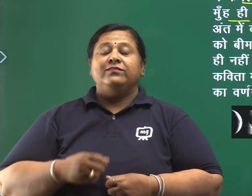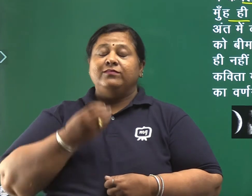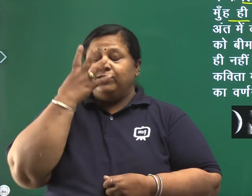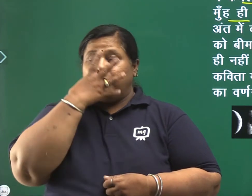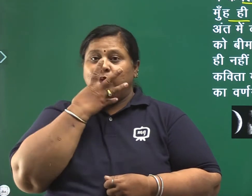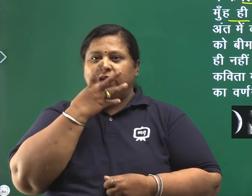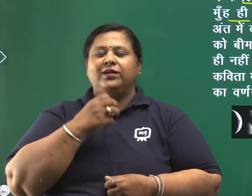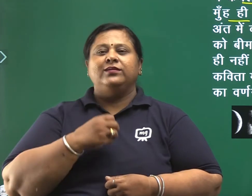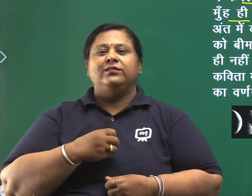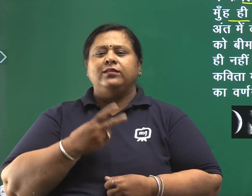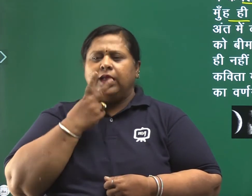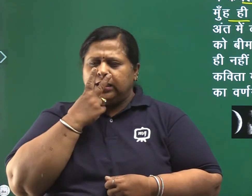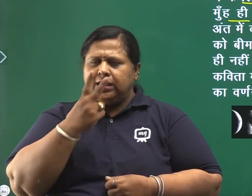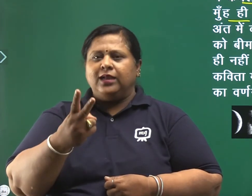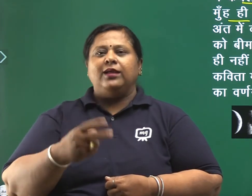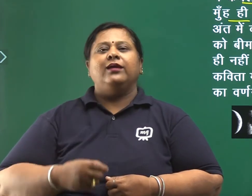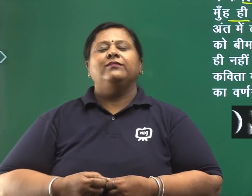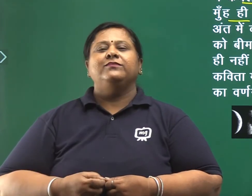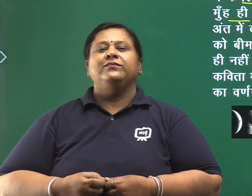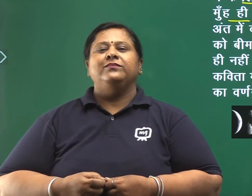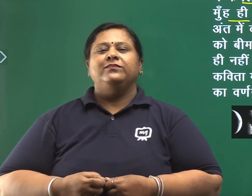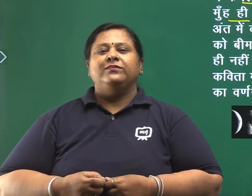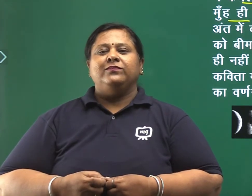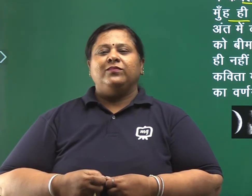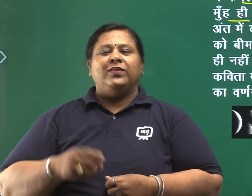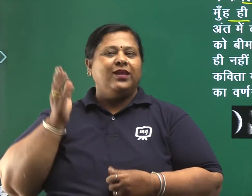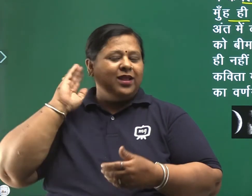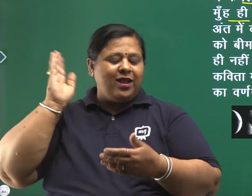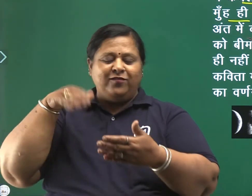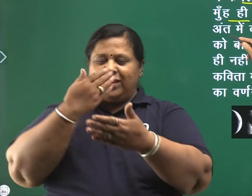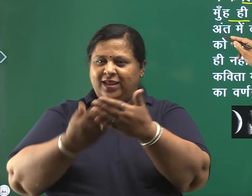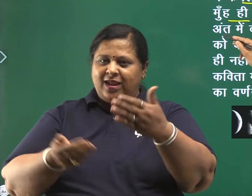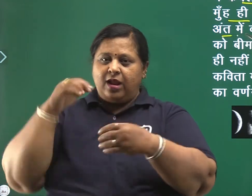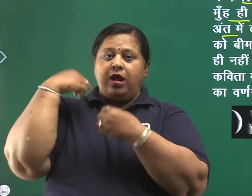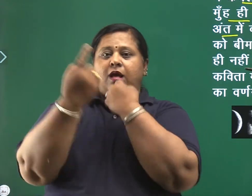मुंह ही दिखता है। कविता के अंत में